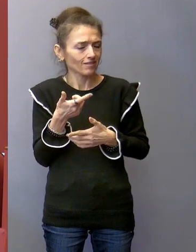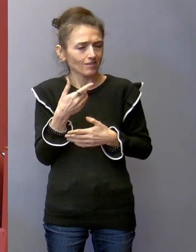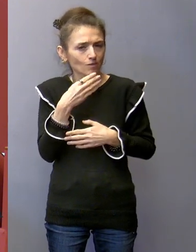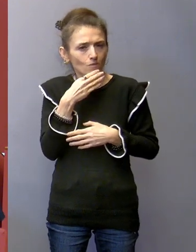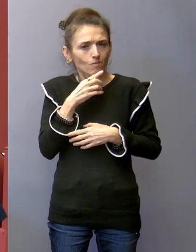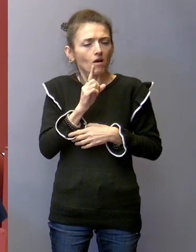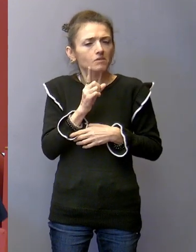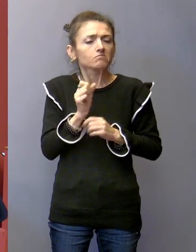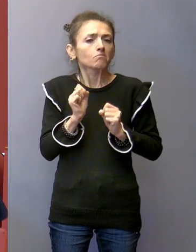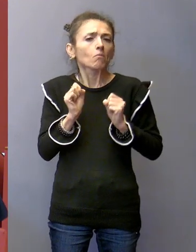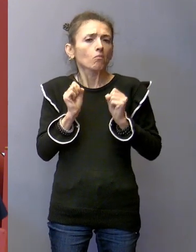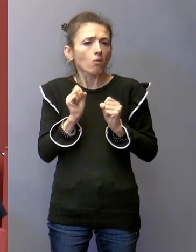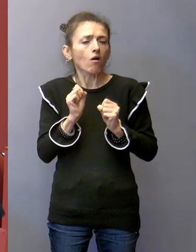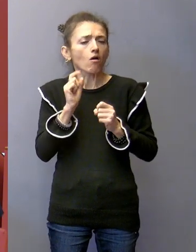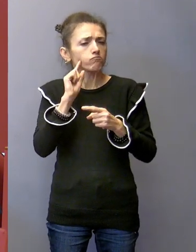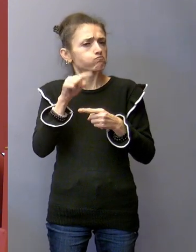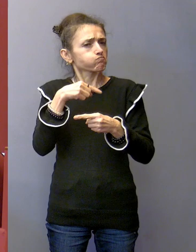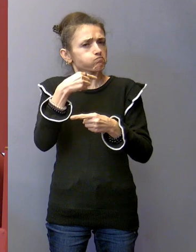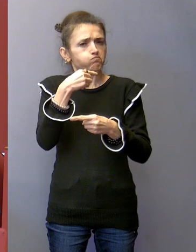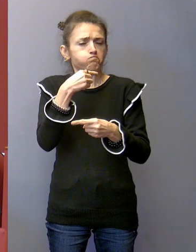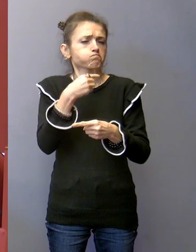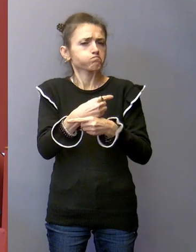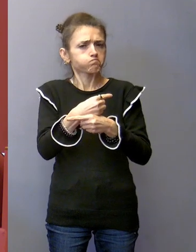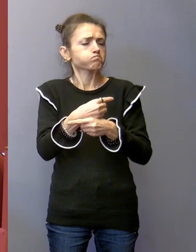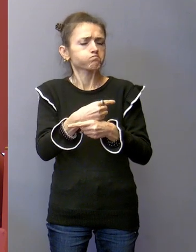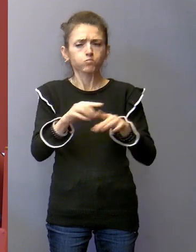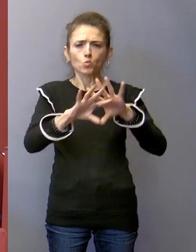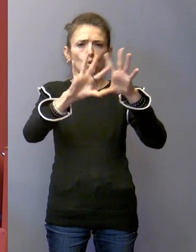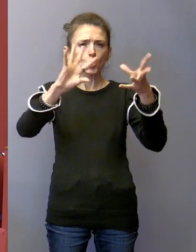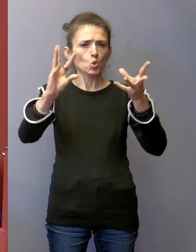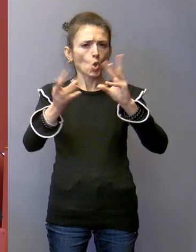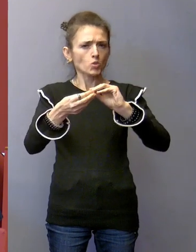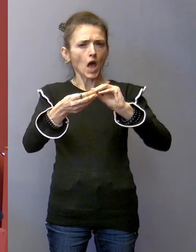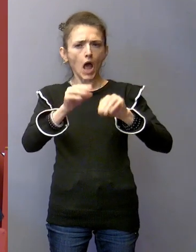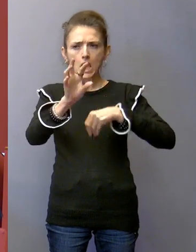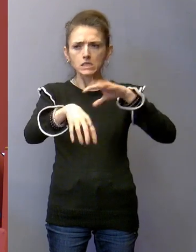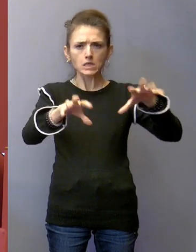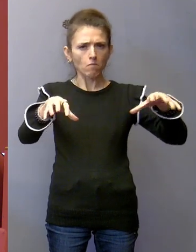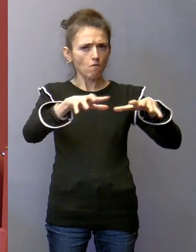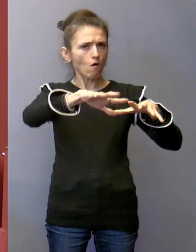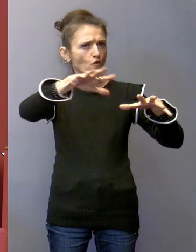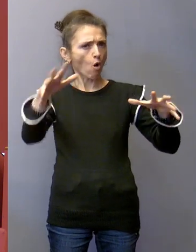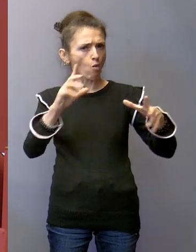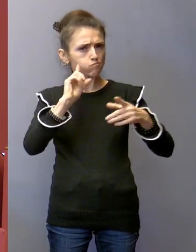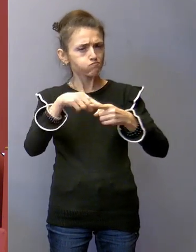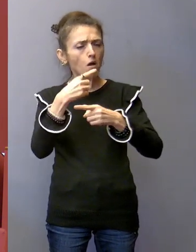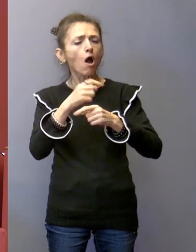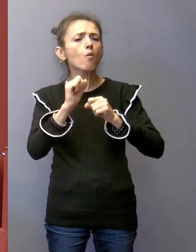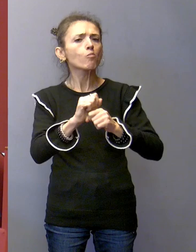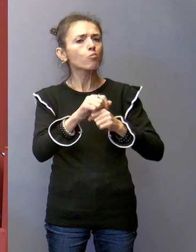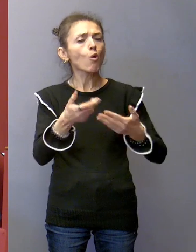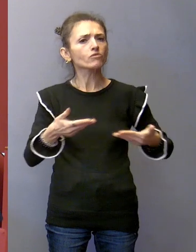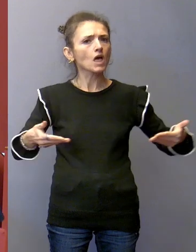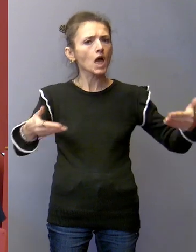uno può benissimo mantenere inalterato il volume complessivo degli incremento insediativo ma creare delle modificazioni sul territorio